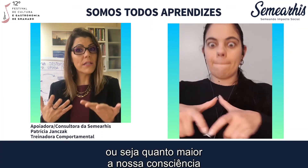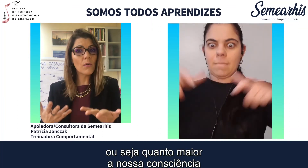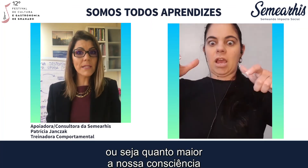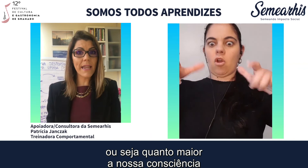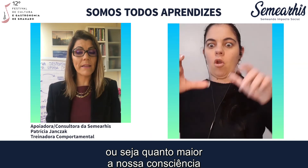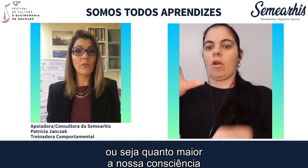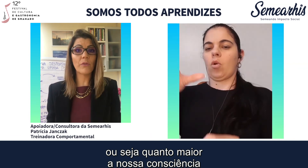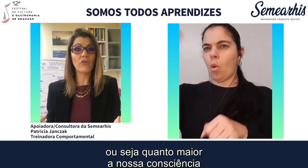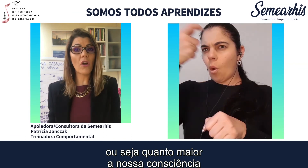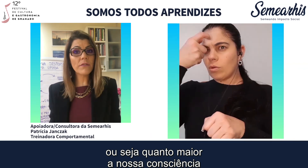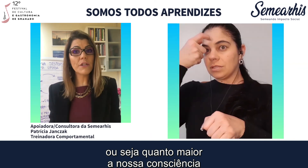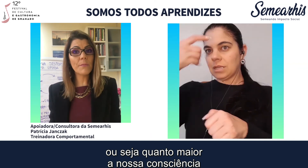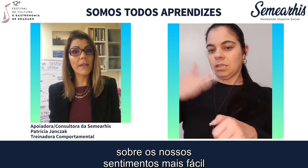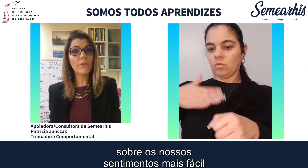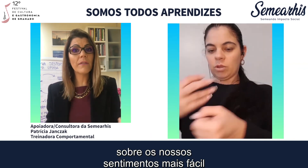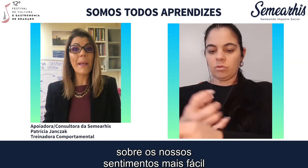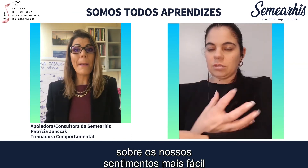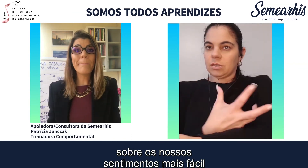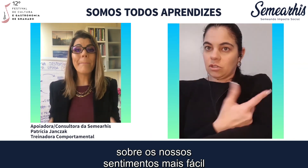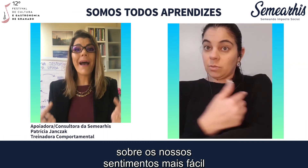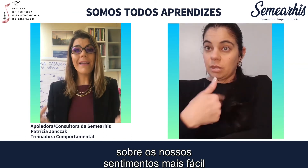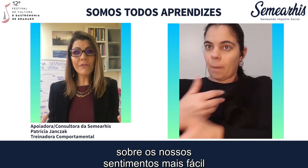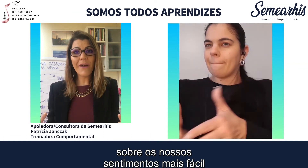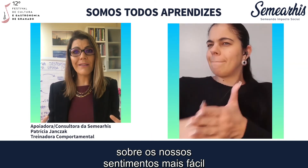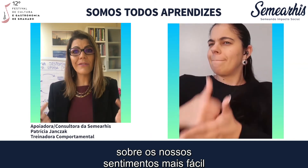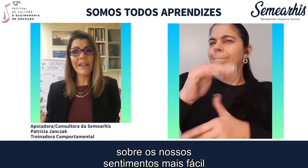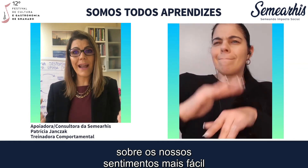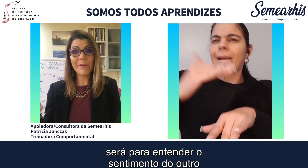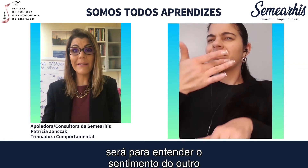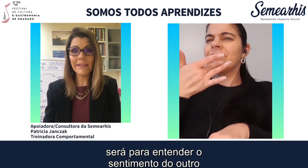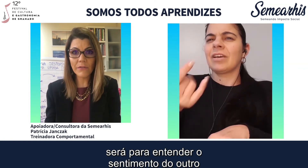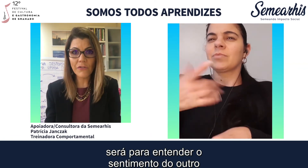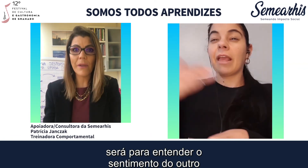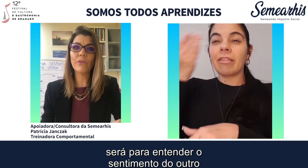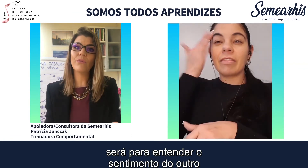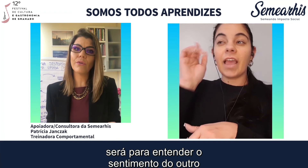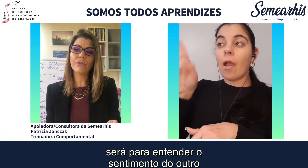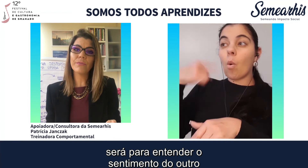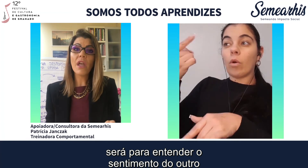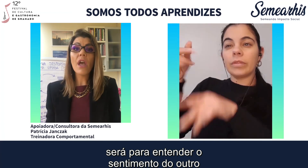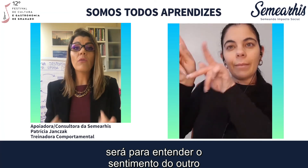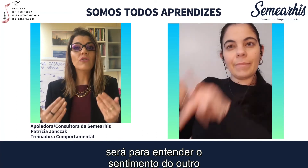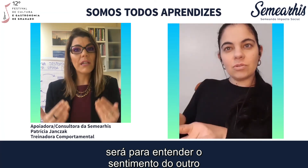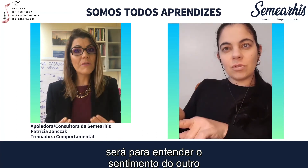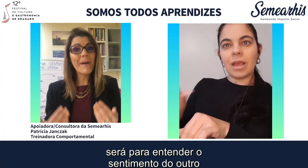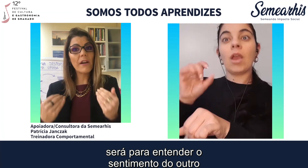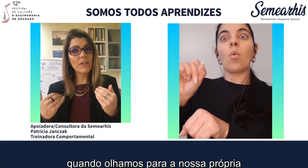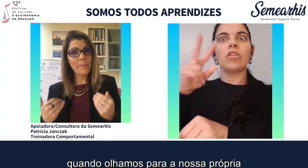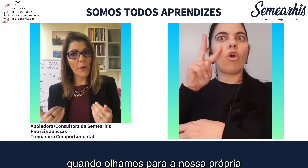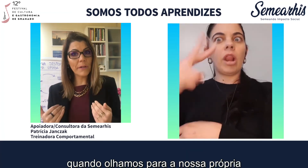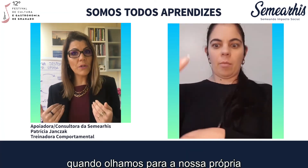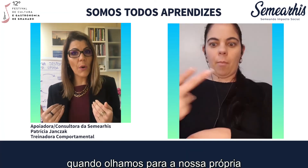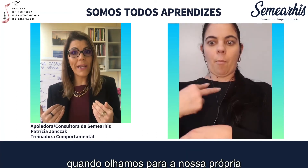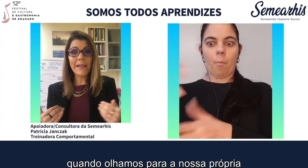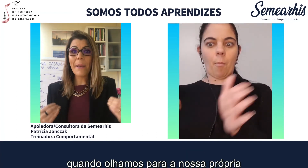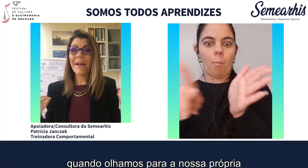a nossa consciência sobre os nossos sentimentos, mais fácil será para entender o sentimento do outro. Quando olhamos para a nossa